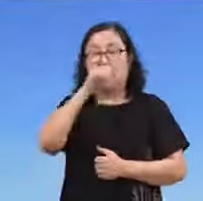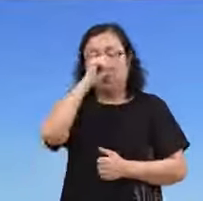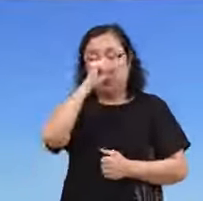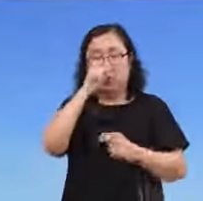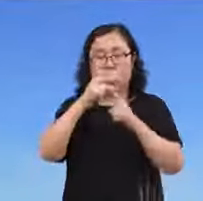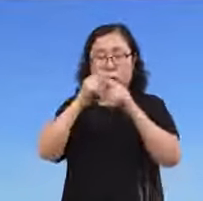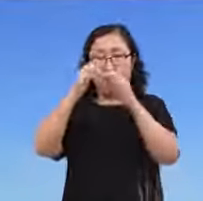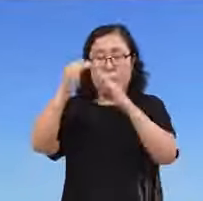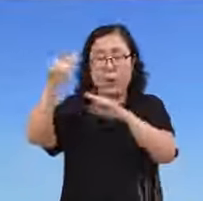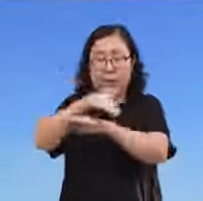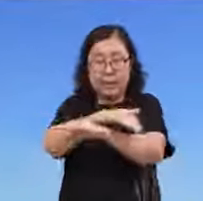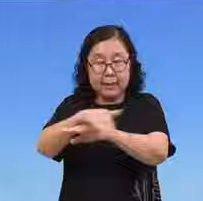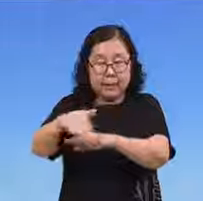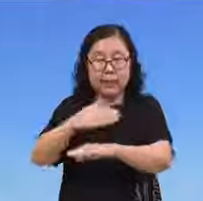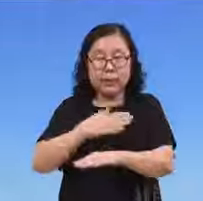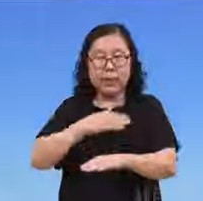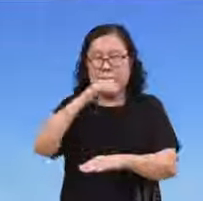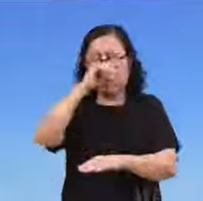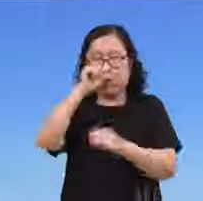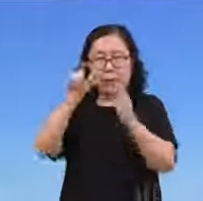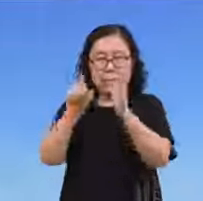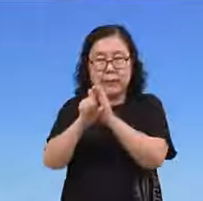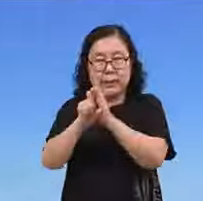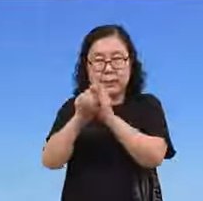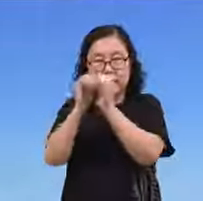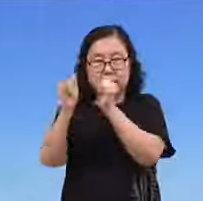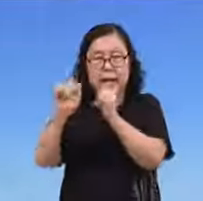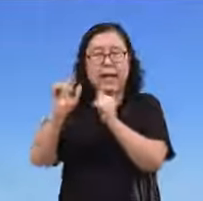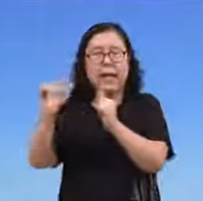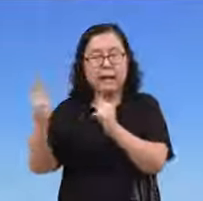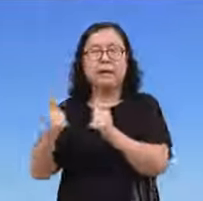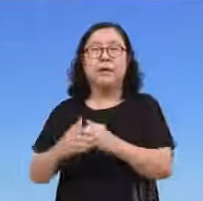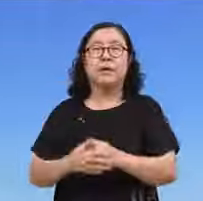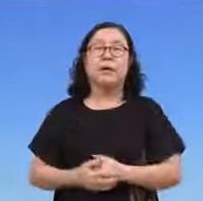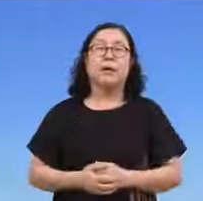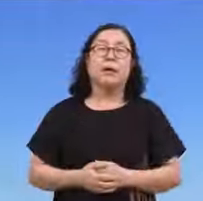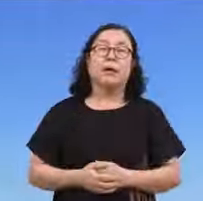좋은 교회 다닌다고 내가 좋은 신자가 아니라는 거.